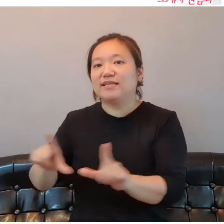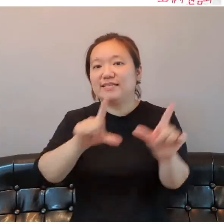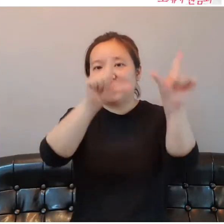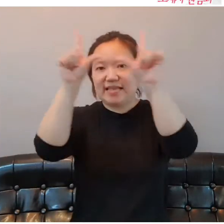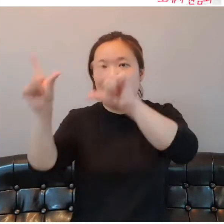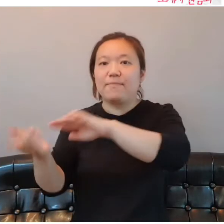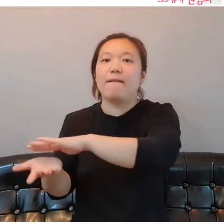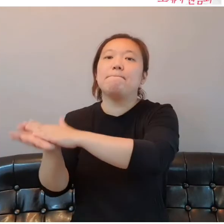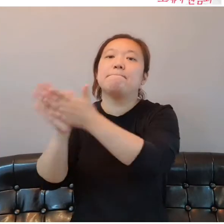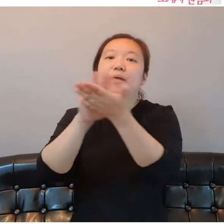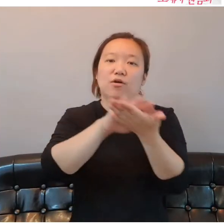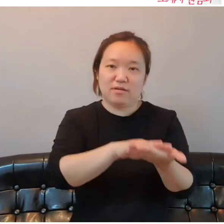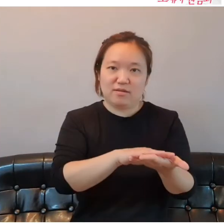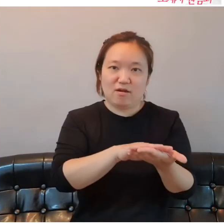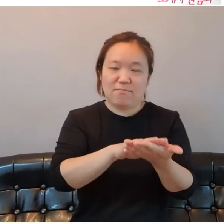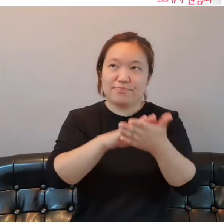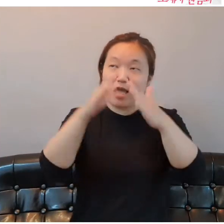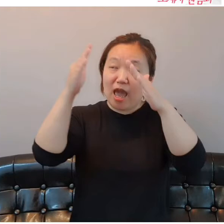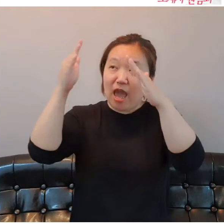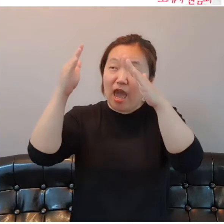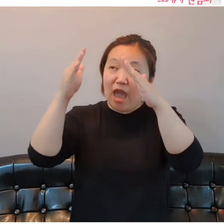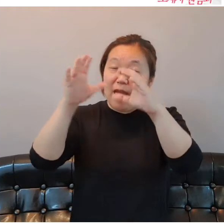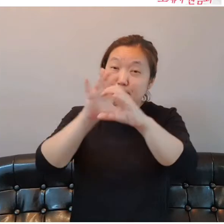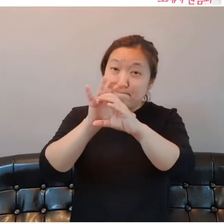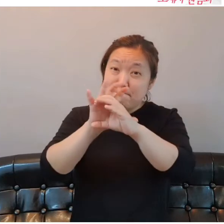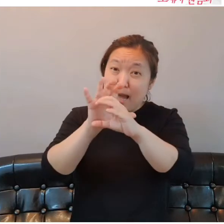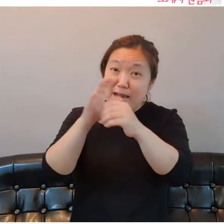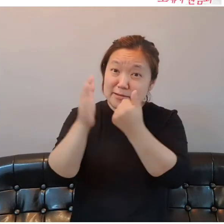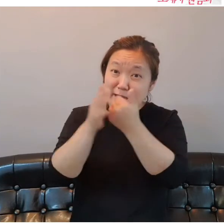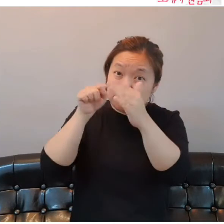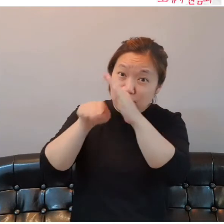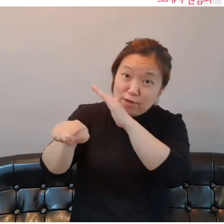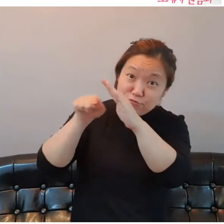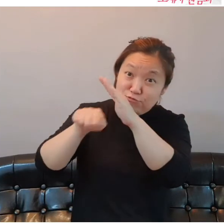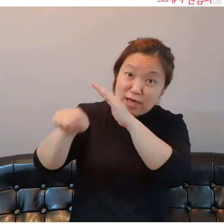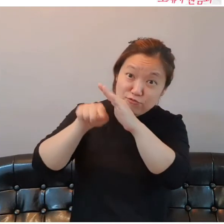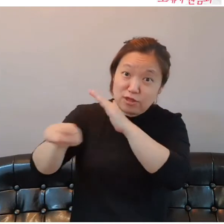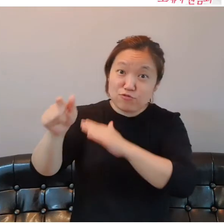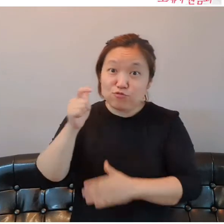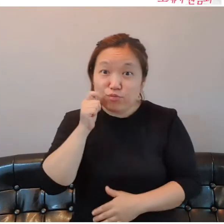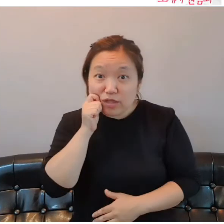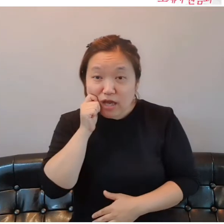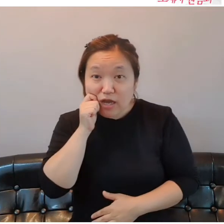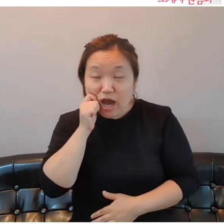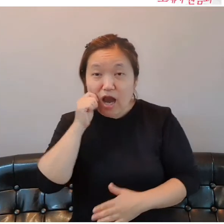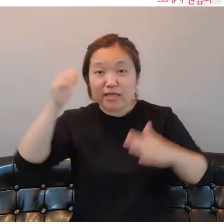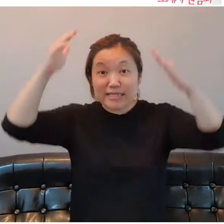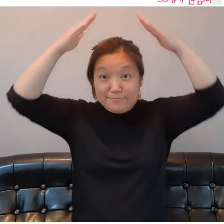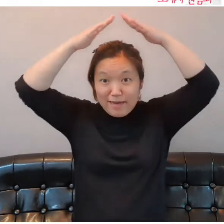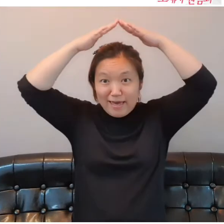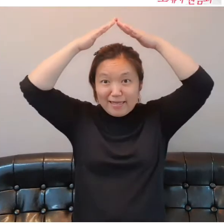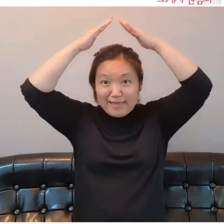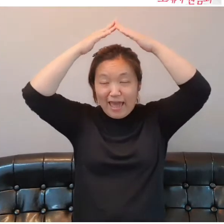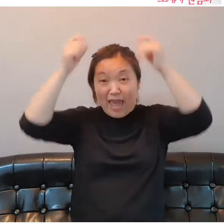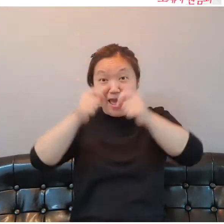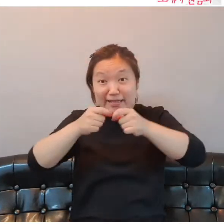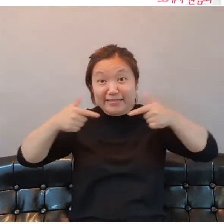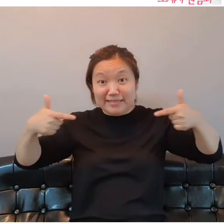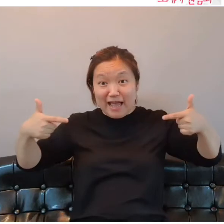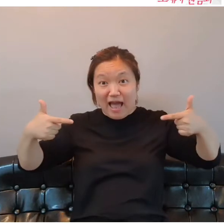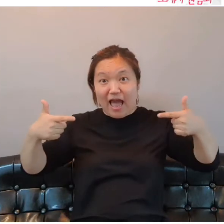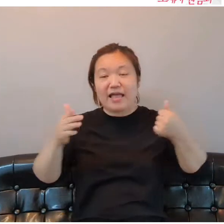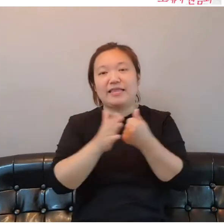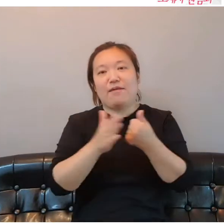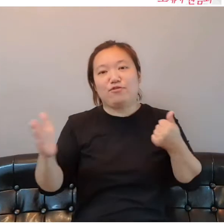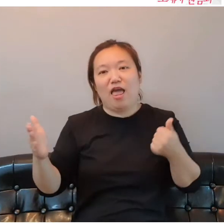줄고 실내에 있는 시간이 늘면서 공간의 중요성이 대두되었어요. 그간 켜켜이